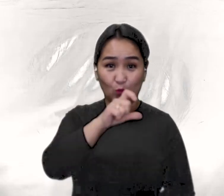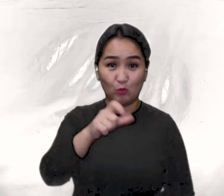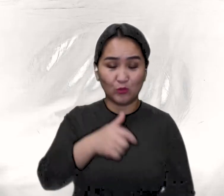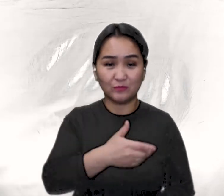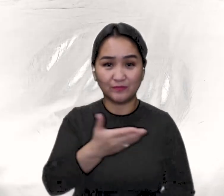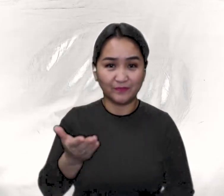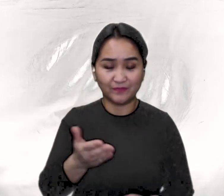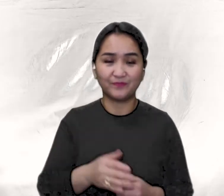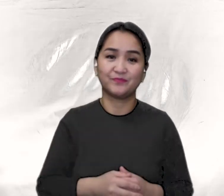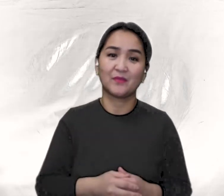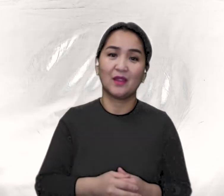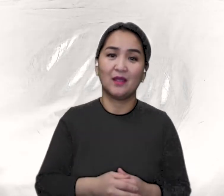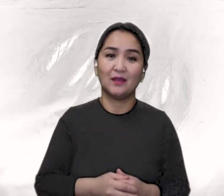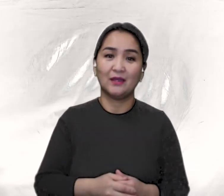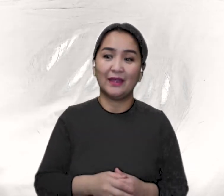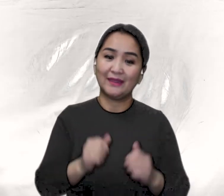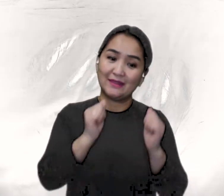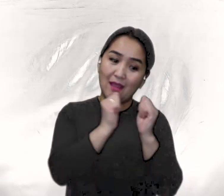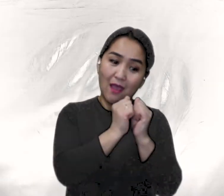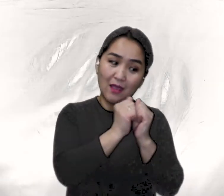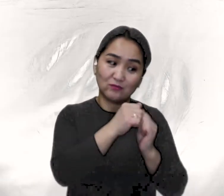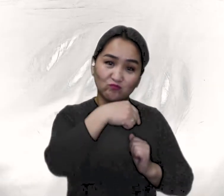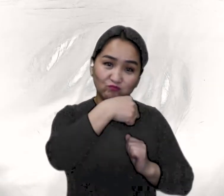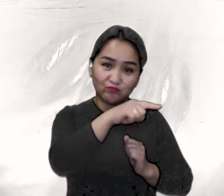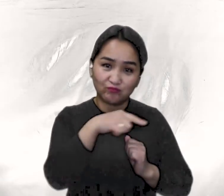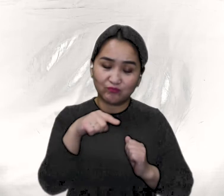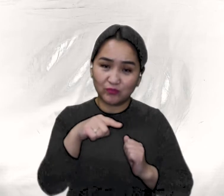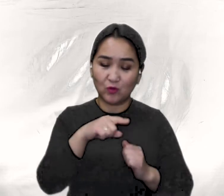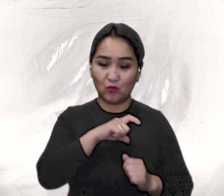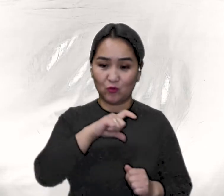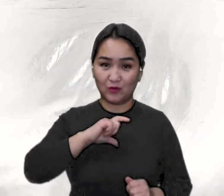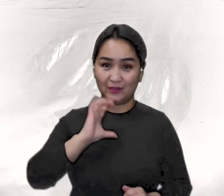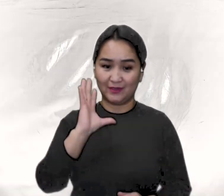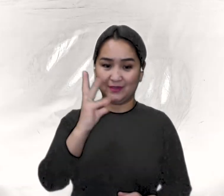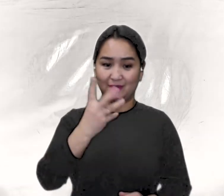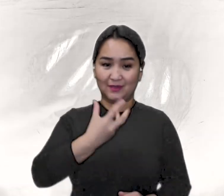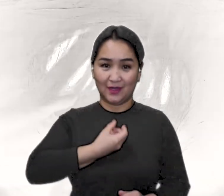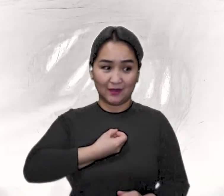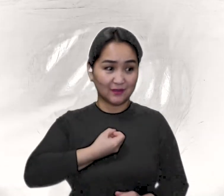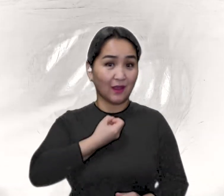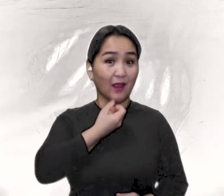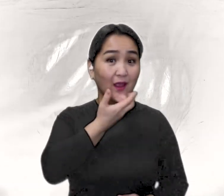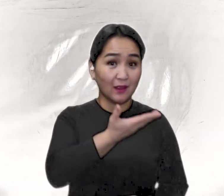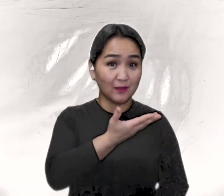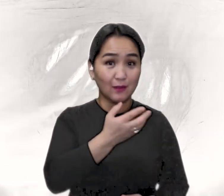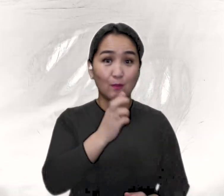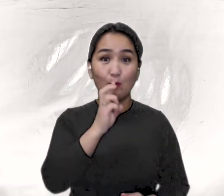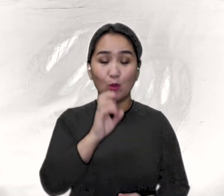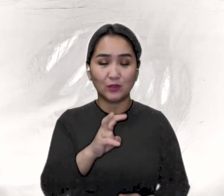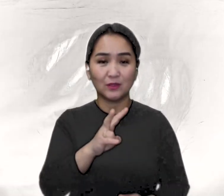хэрвээ хүмүүсийн найз нь өөрт нь ингээд транс гэдгээ илэрхийлэх юм бол тэр хүмүүст одоо юу гэж зөвлөх вэ?